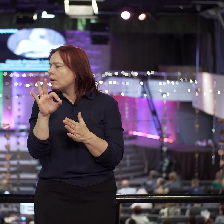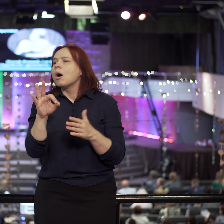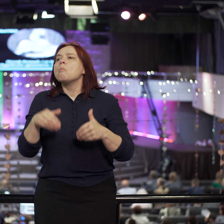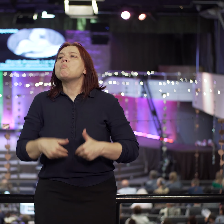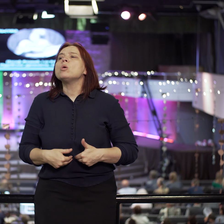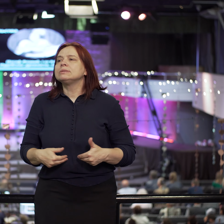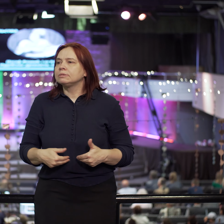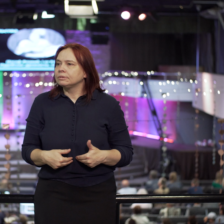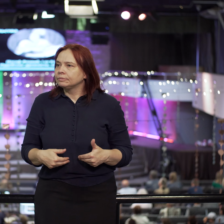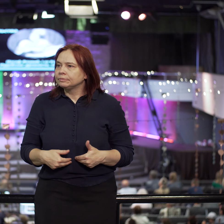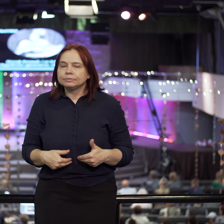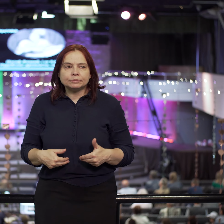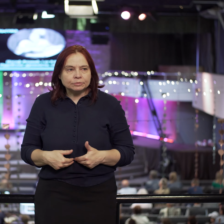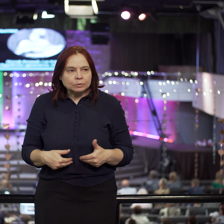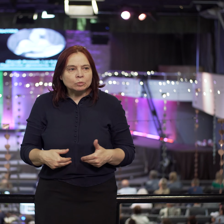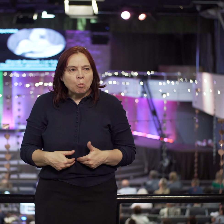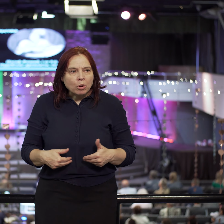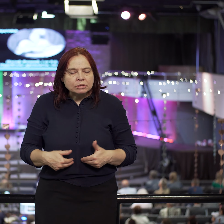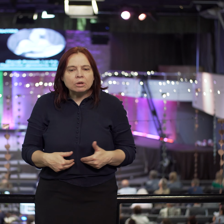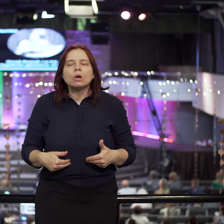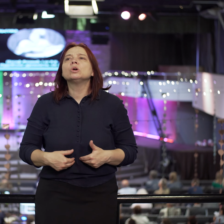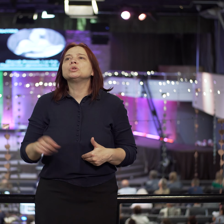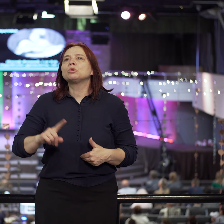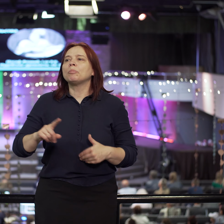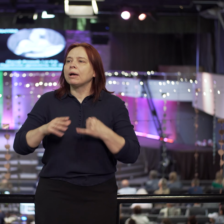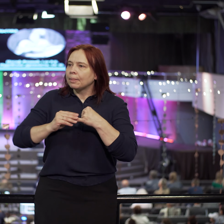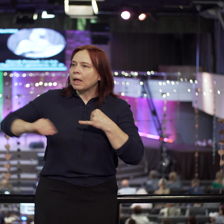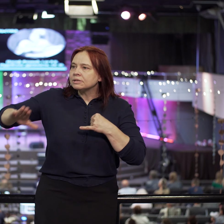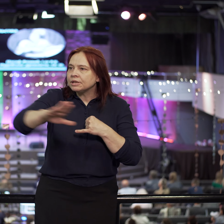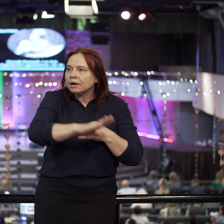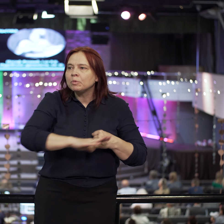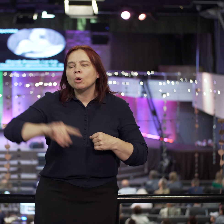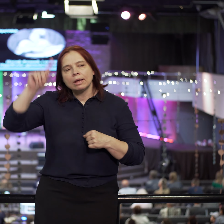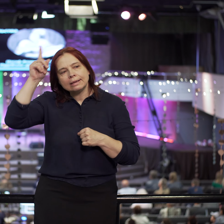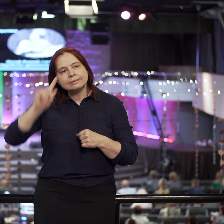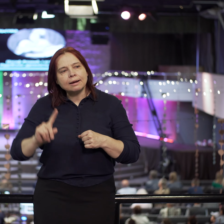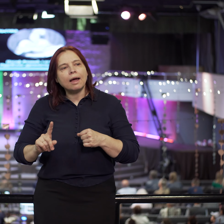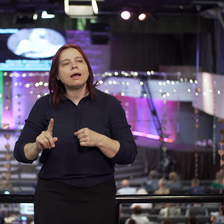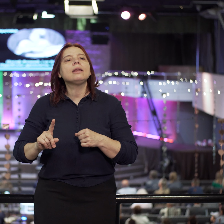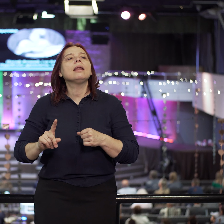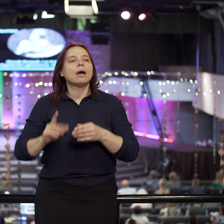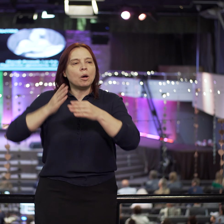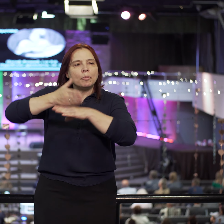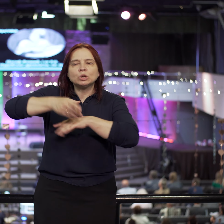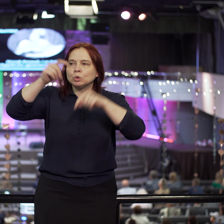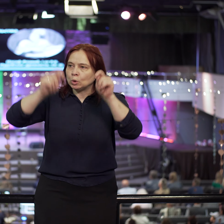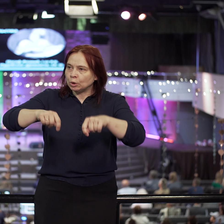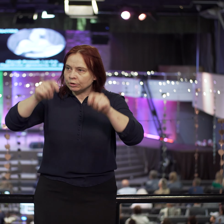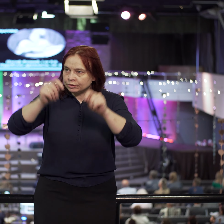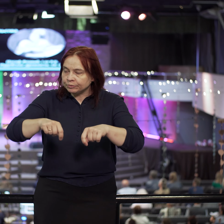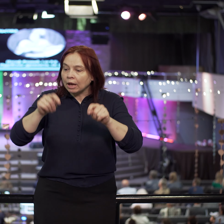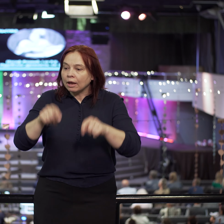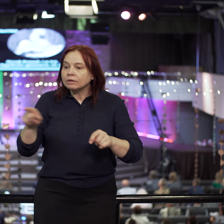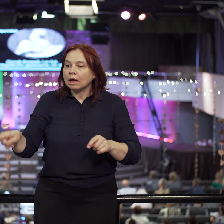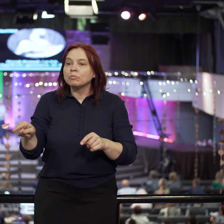Израиля пришел дождь. И вот в этой книге Таанит, в 19 главе пункте Б и